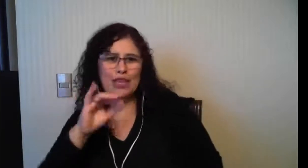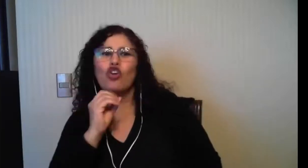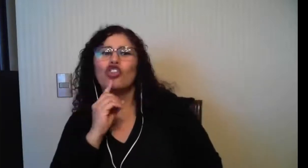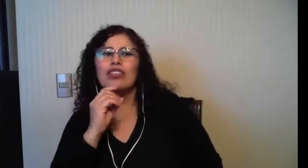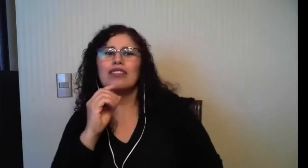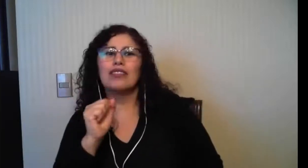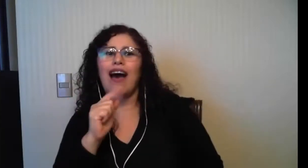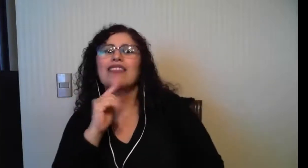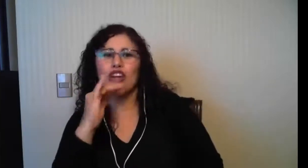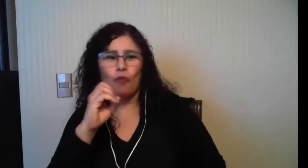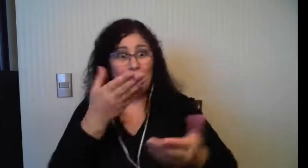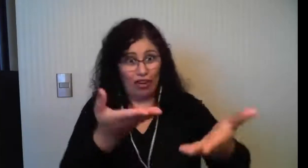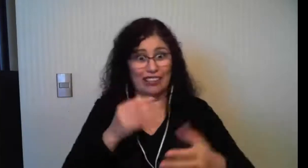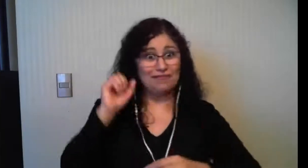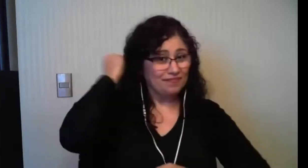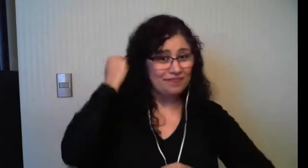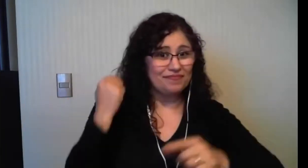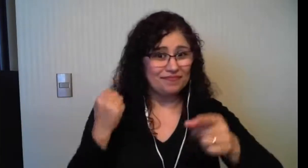Gracias, profe. Uh-huh.